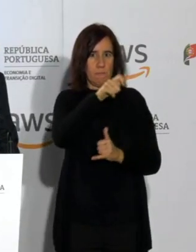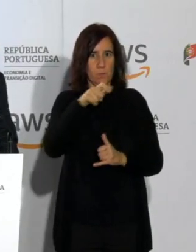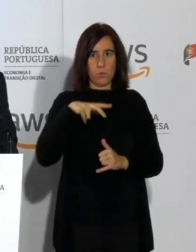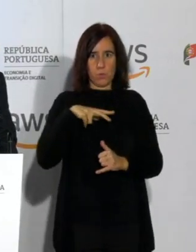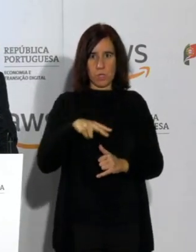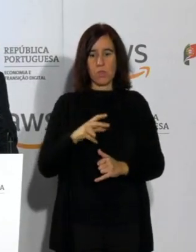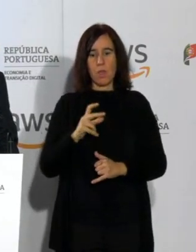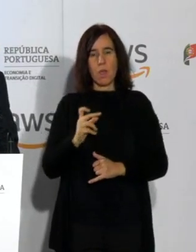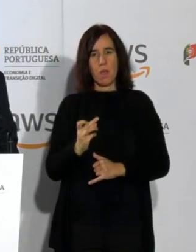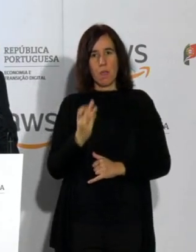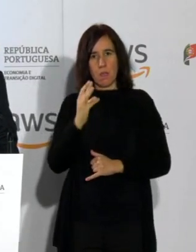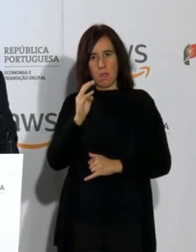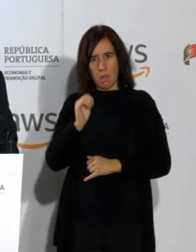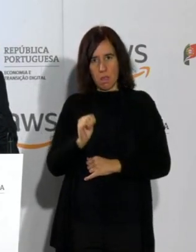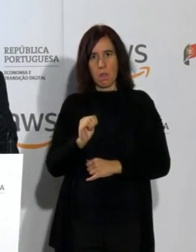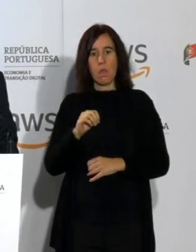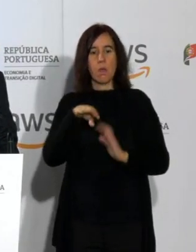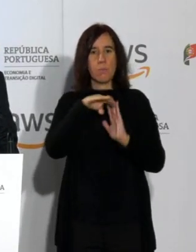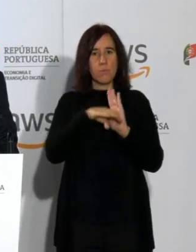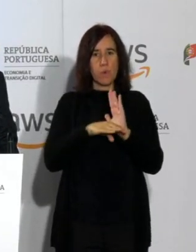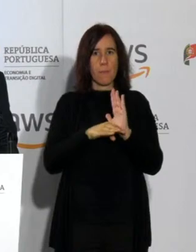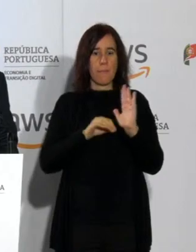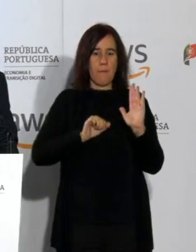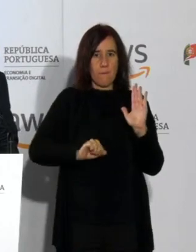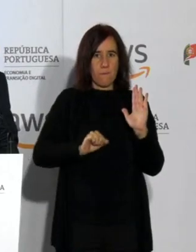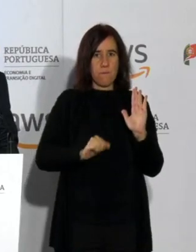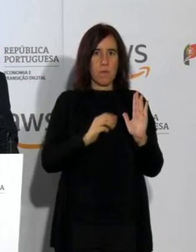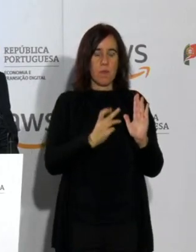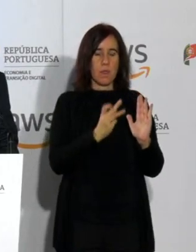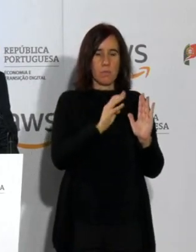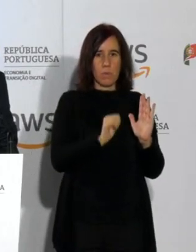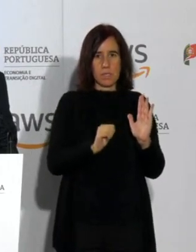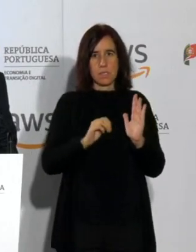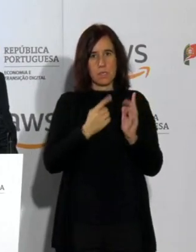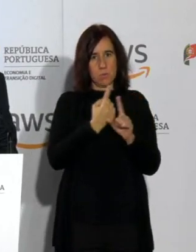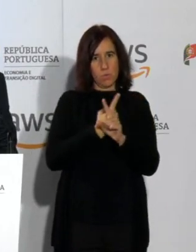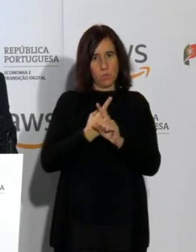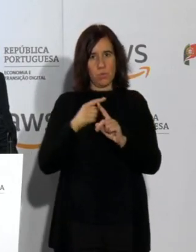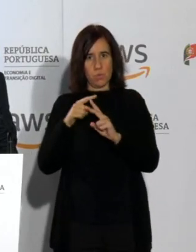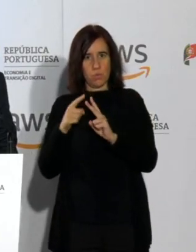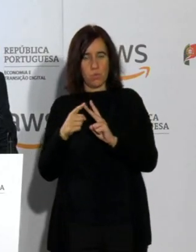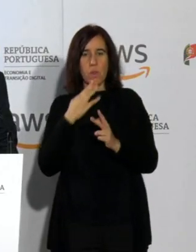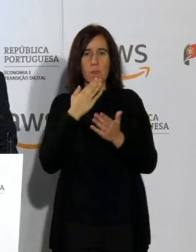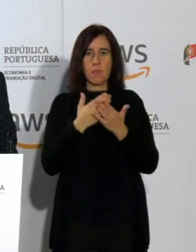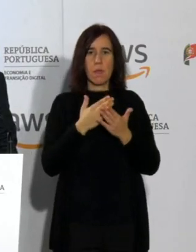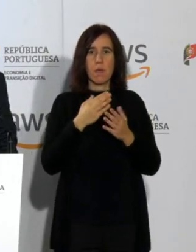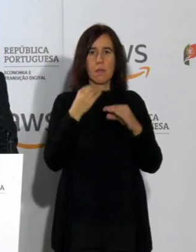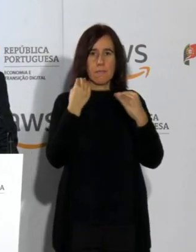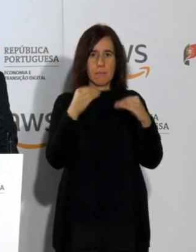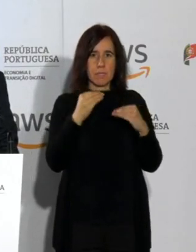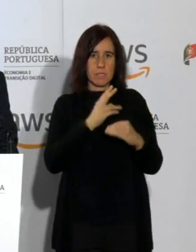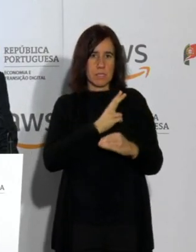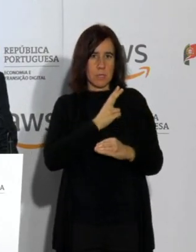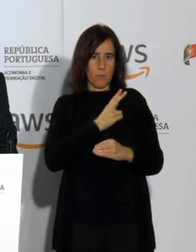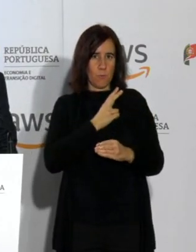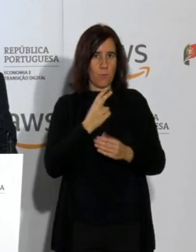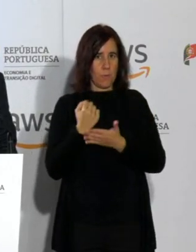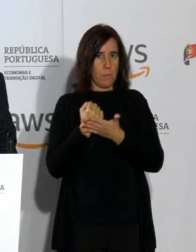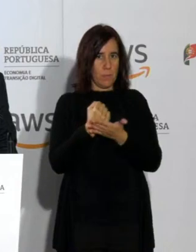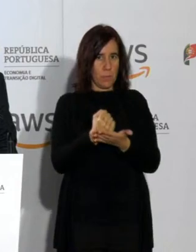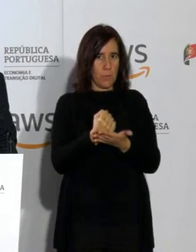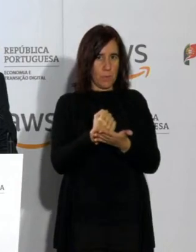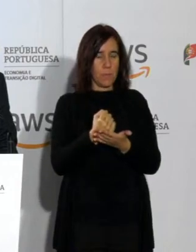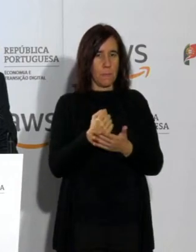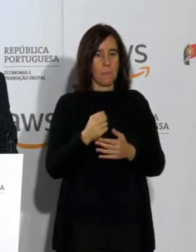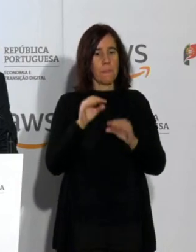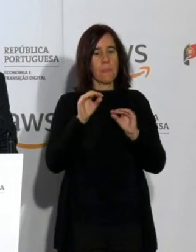Web Services, através dos programas AWS Educate e AWS Academy, apoia as instituições de ensino com formação em